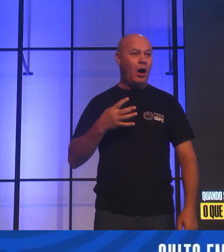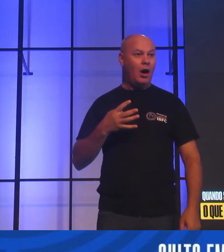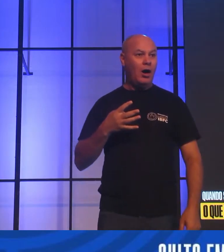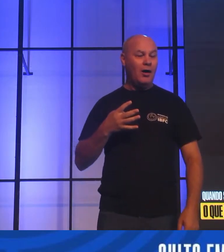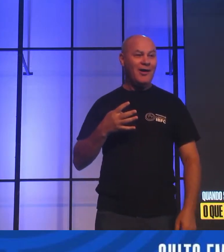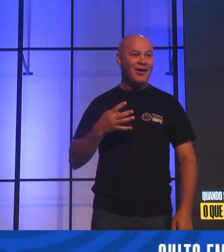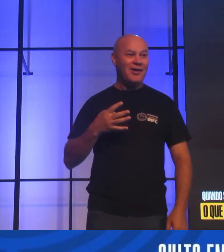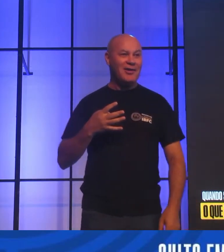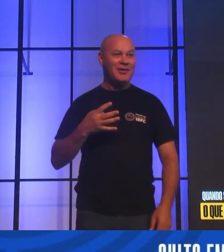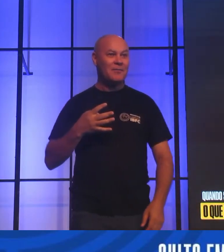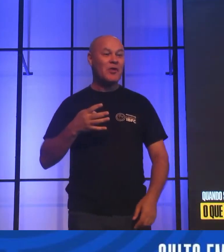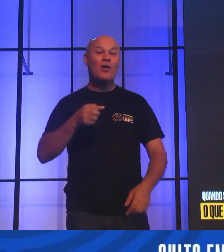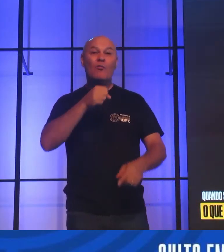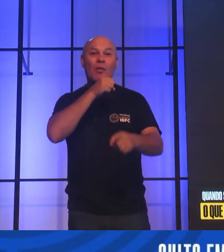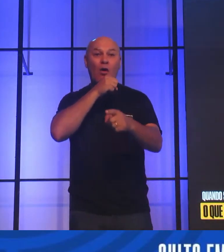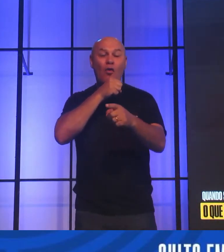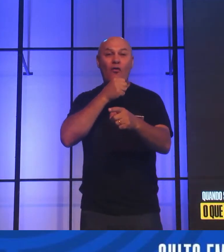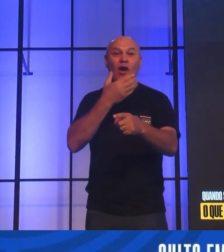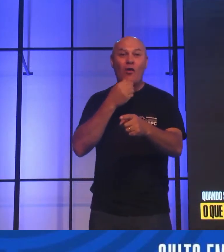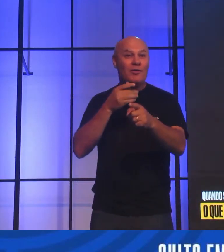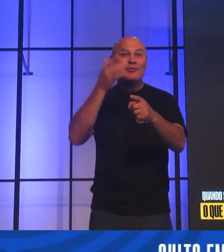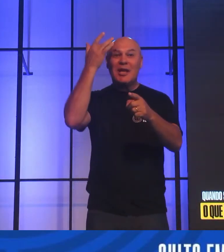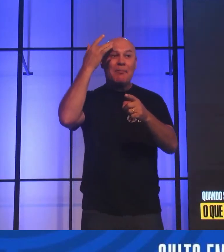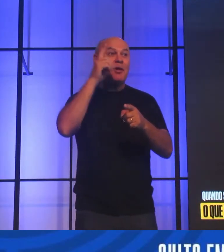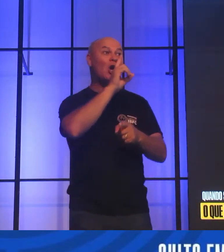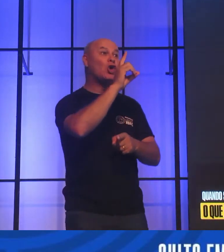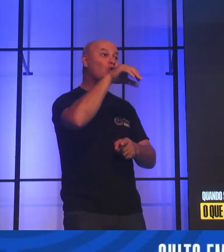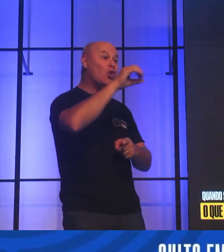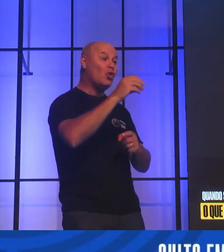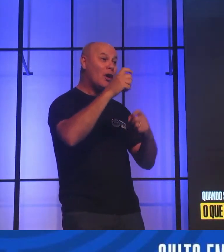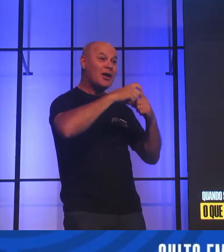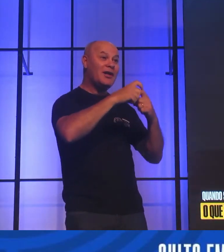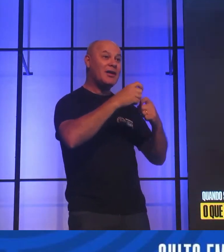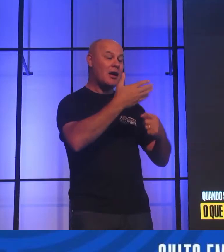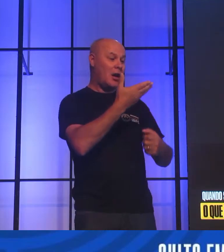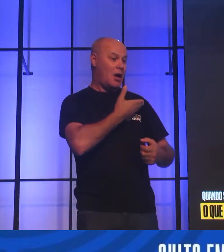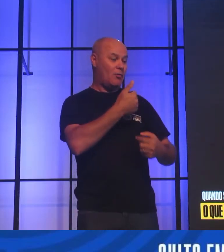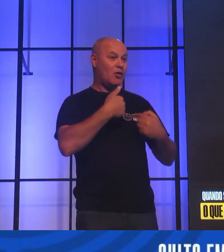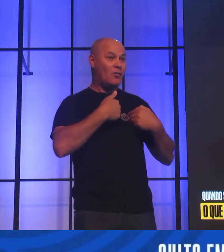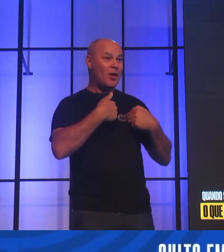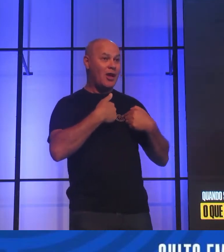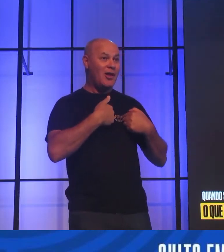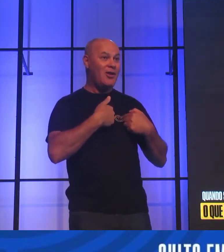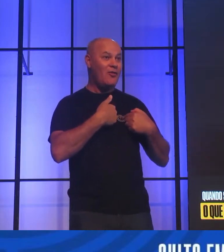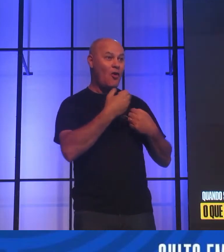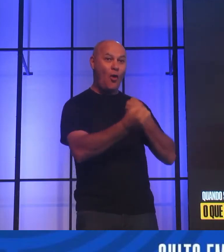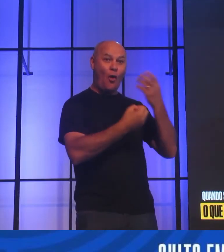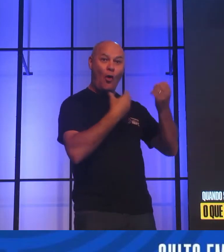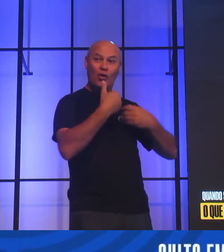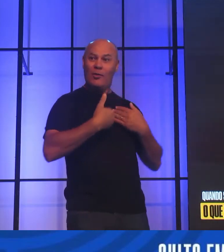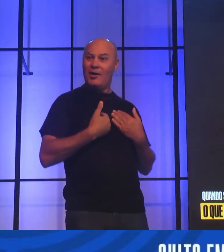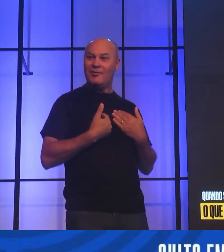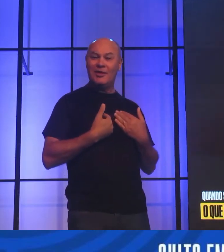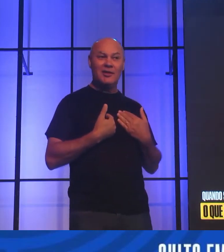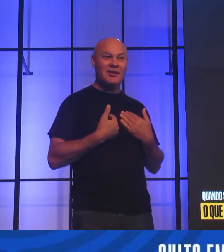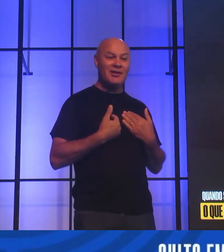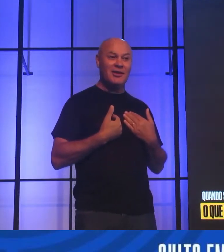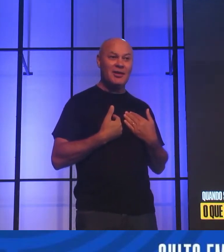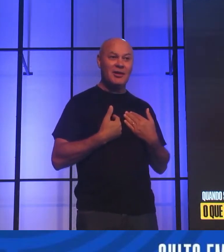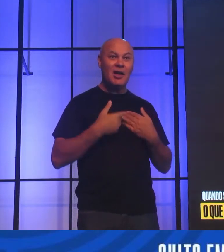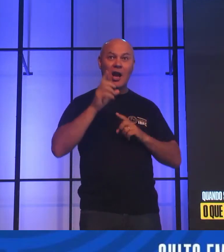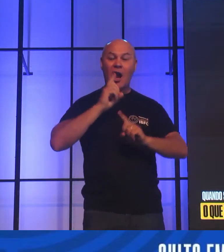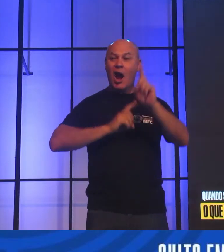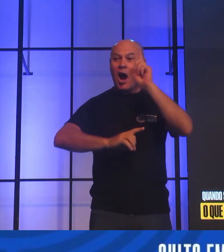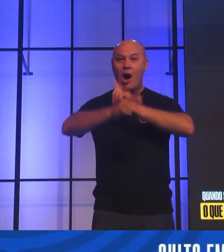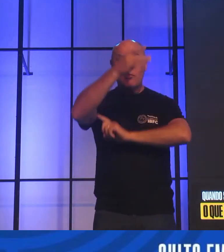reconhecido por minhas reações. Você é o que as suas reações demonstram. Não aquilo